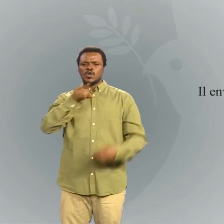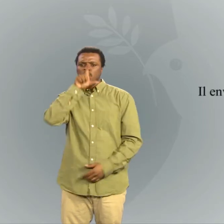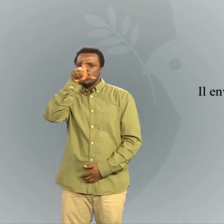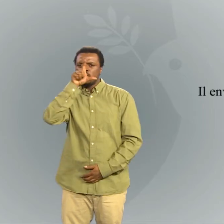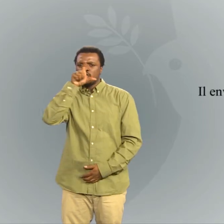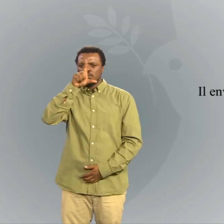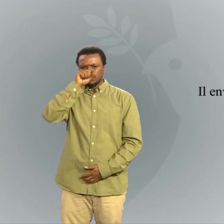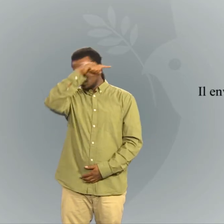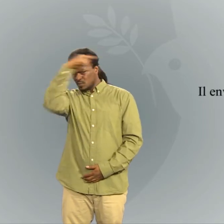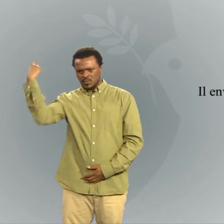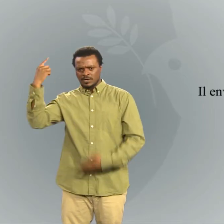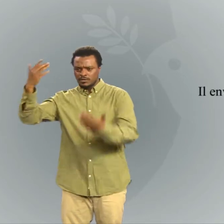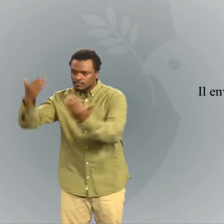Il envoie un corbeau dehors.